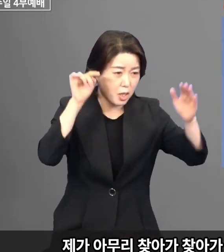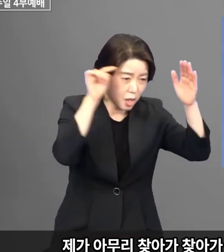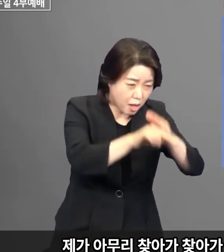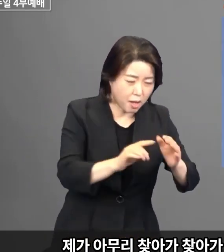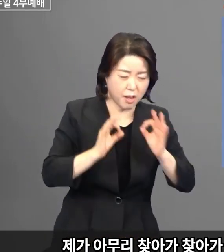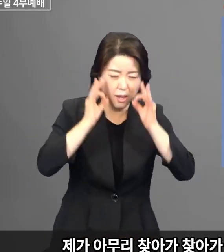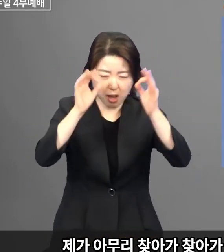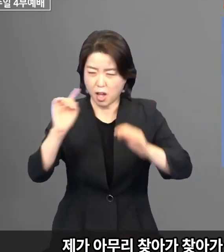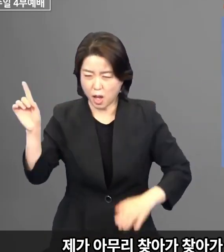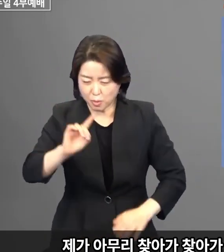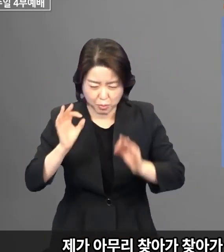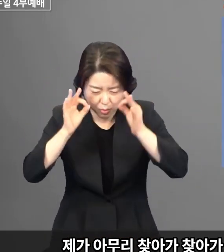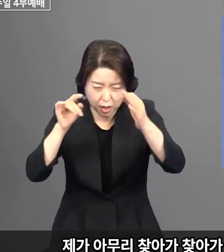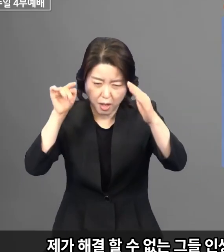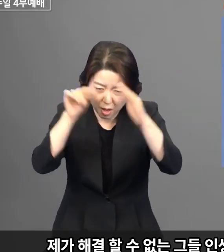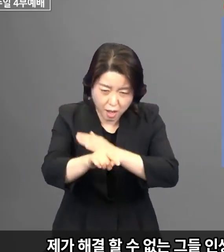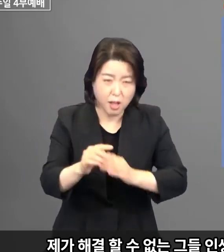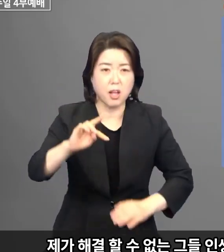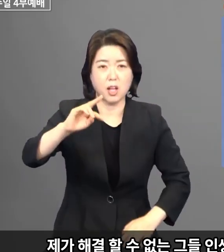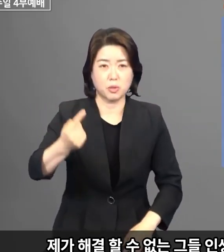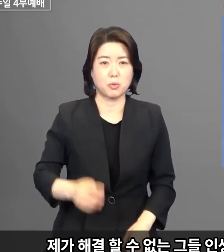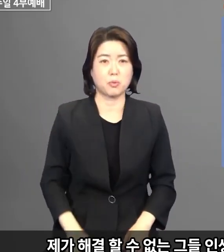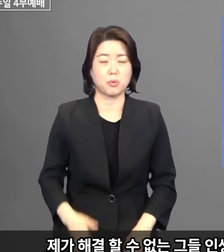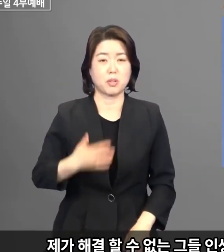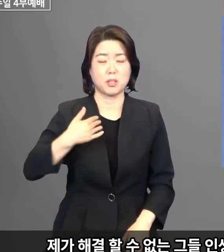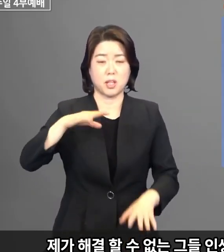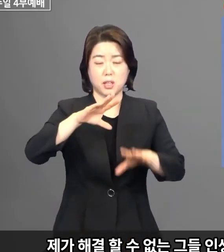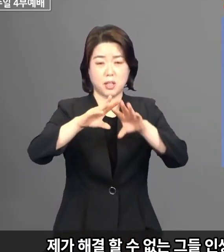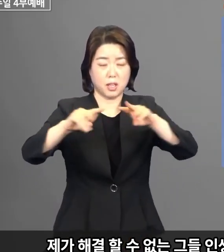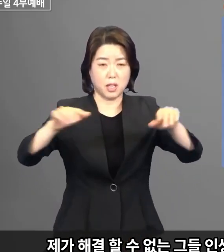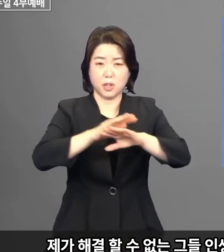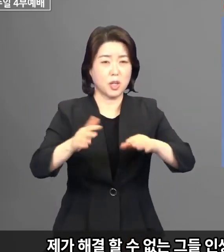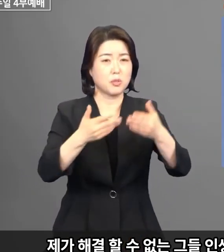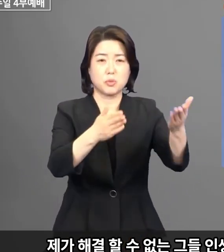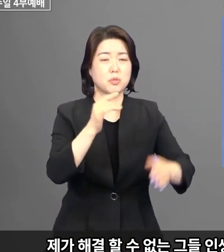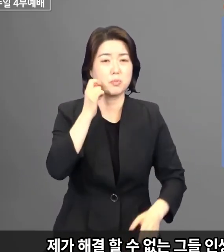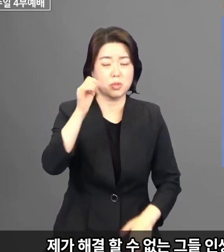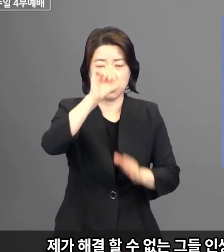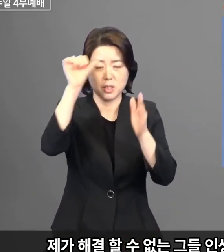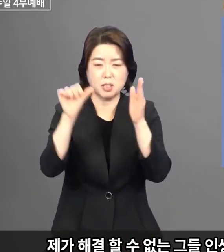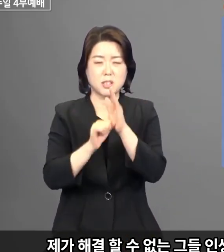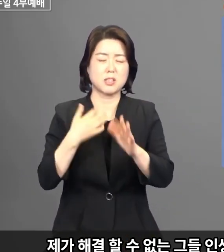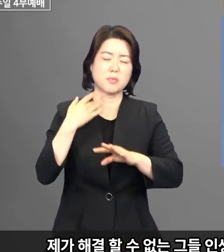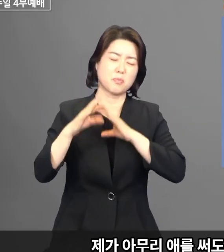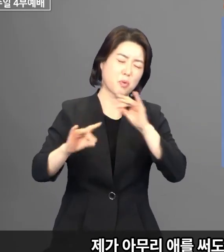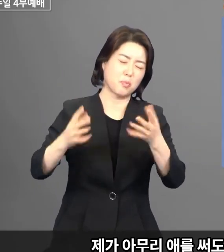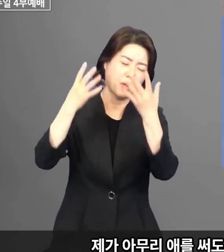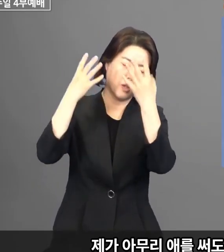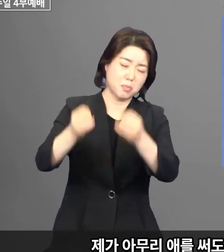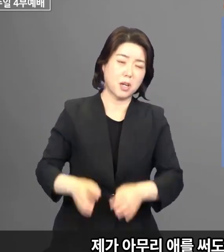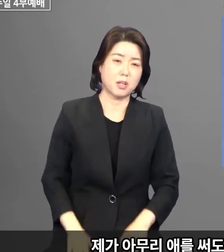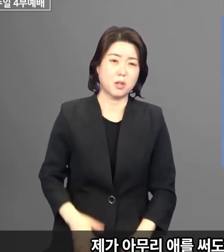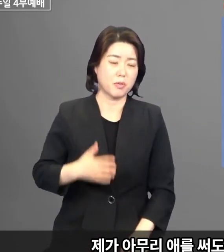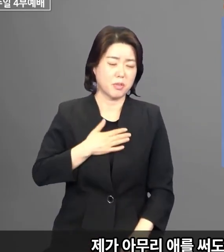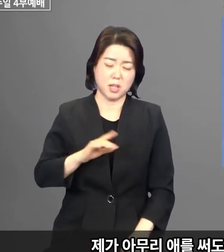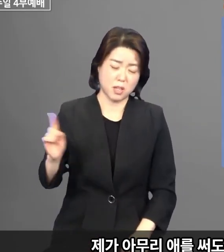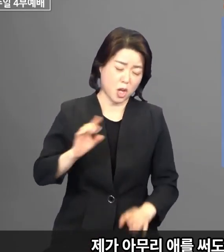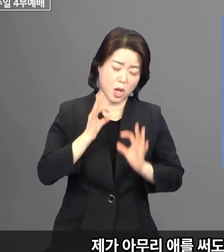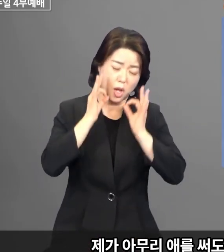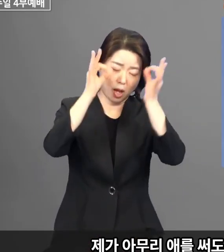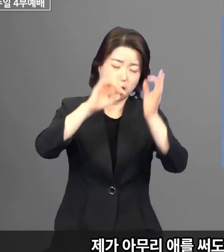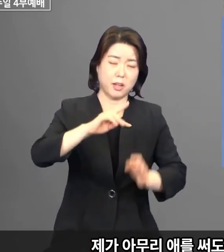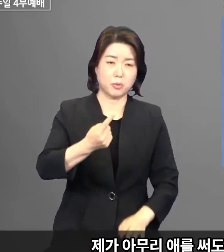애를 써도 제가 해결할 수 없는 그들 인생의 목마름이 너무 많았습니다. 제가 아무리 애를